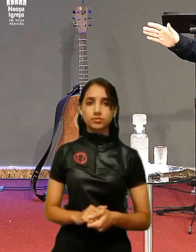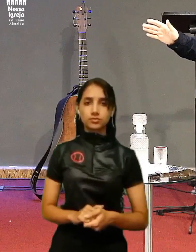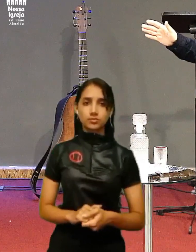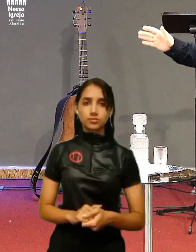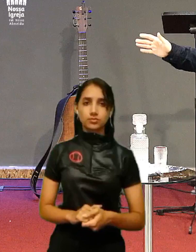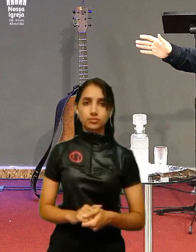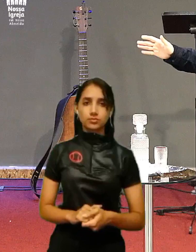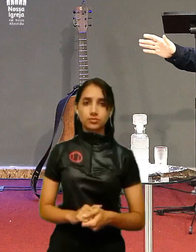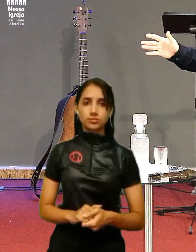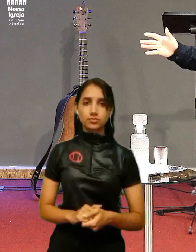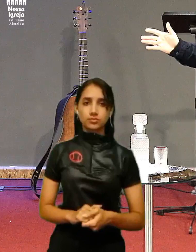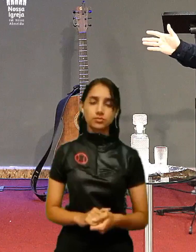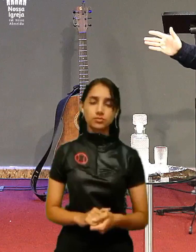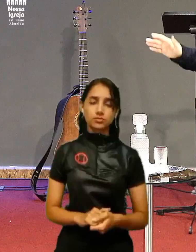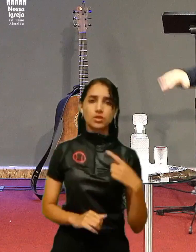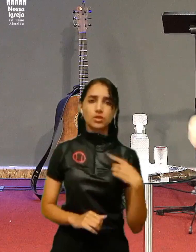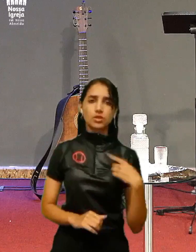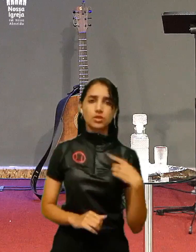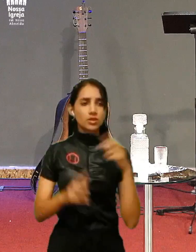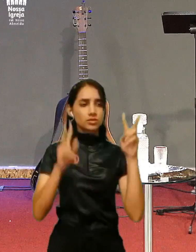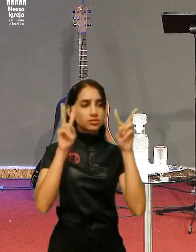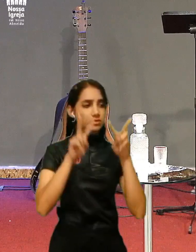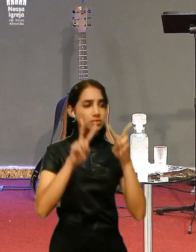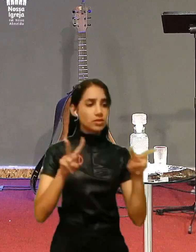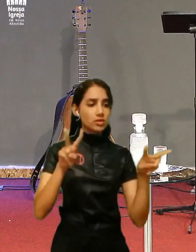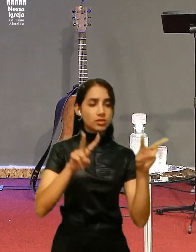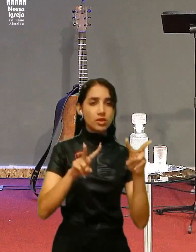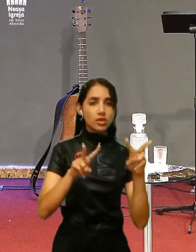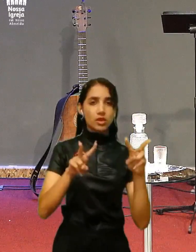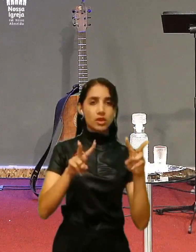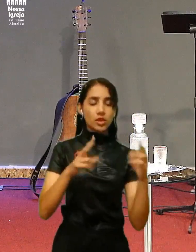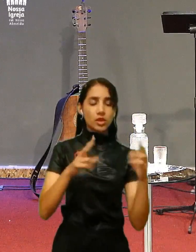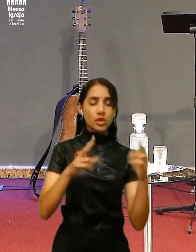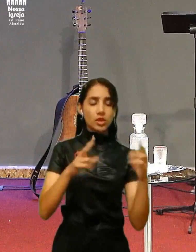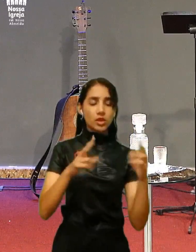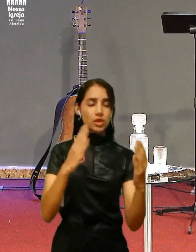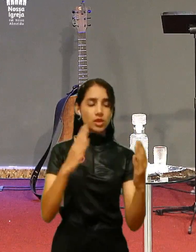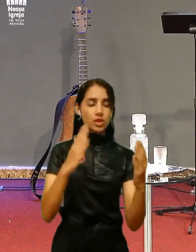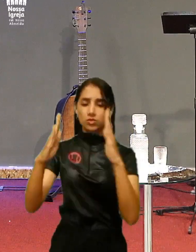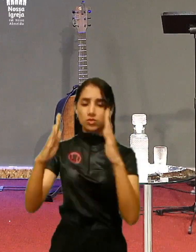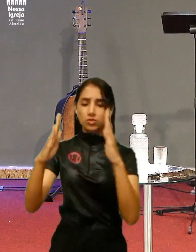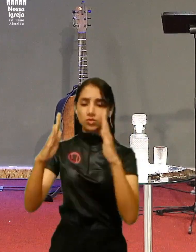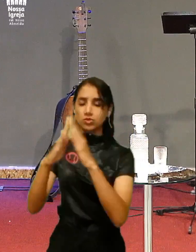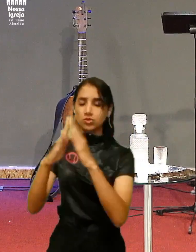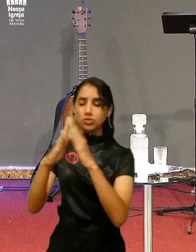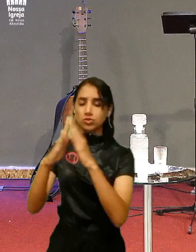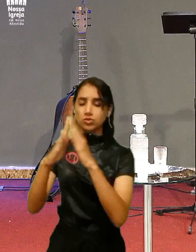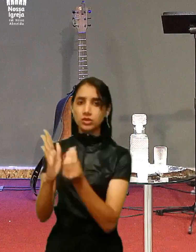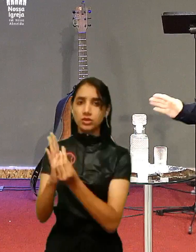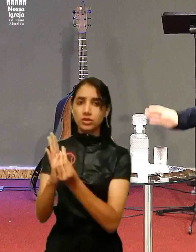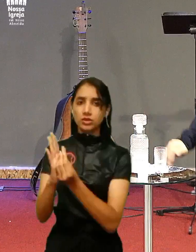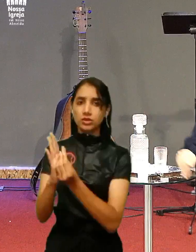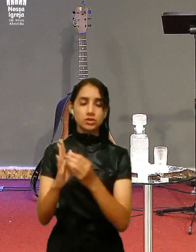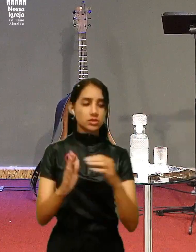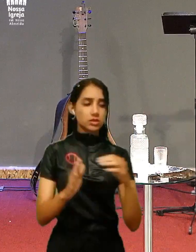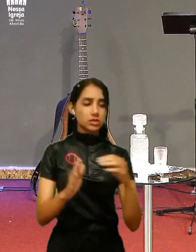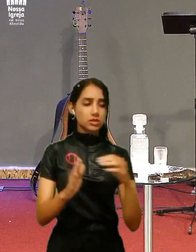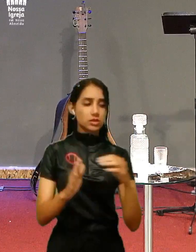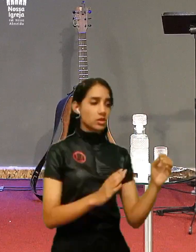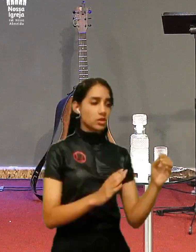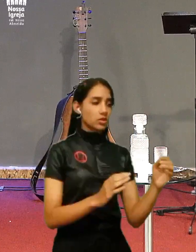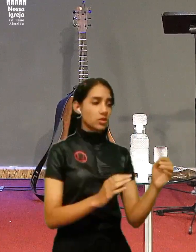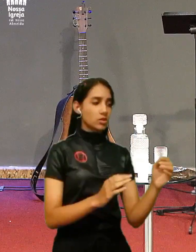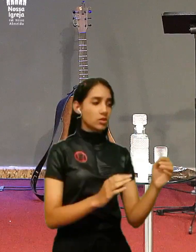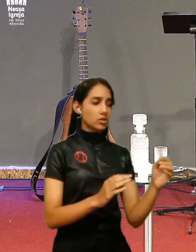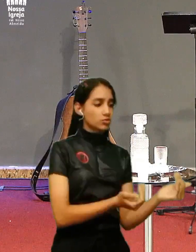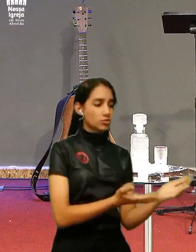mundo, não tem diferença. Vão fazer sexo sem estar casado, vão fazer uma porção de coisa, vão